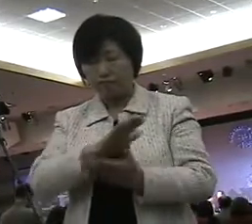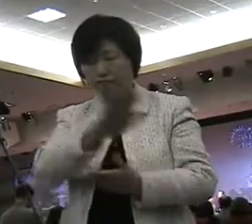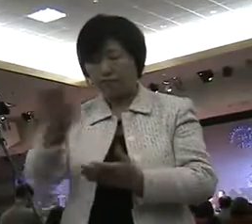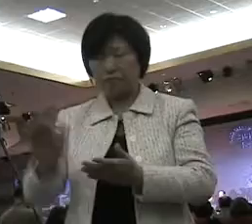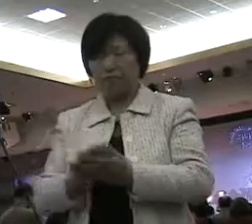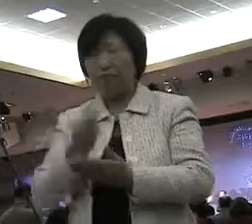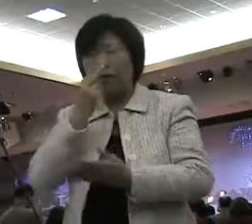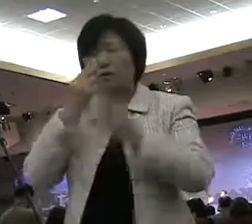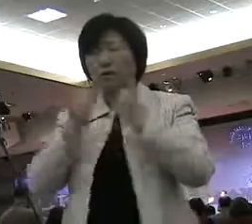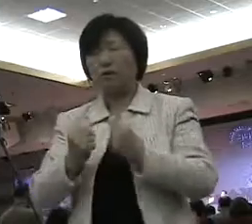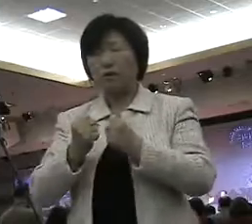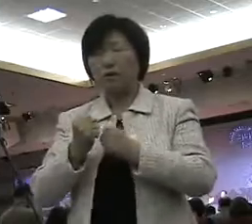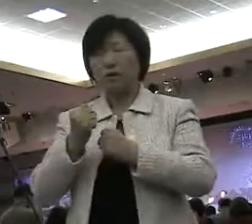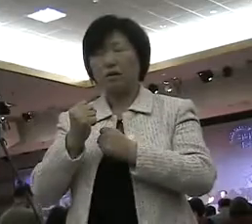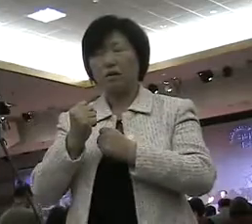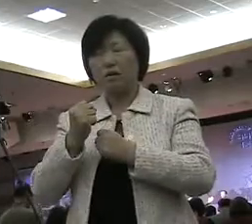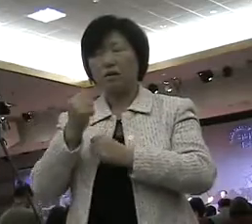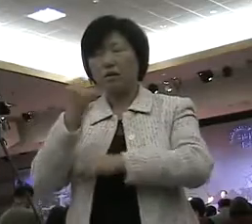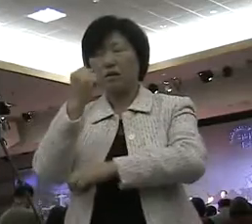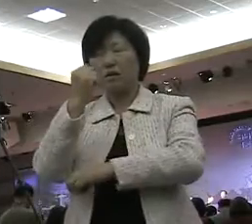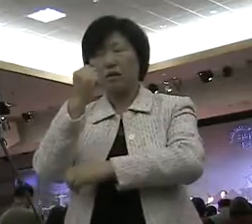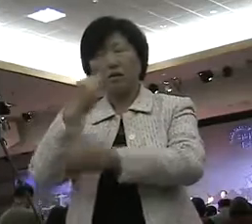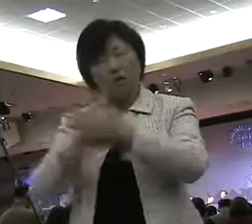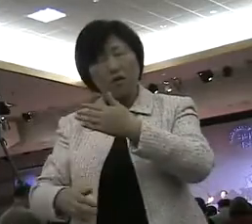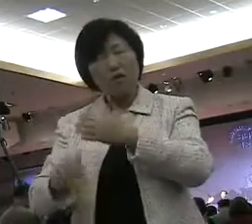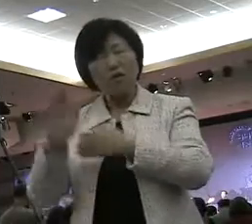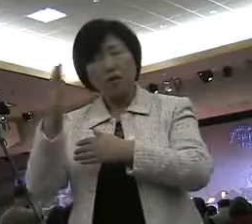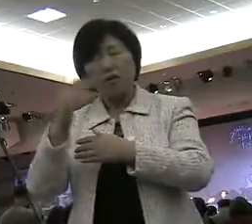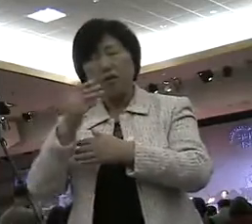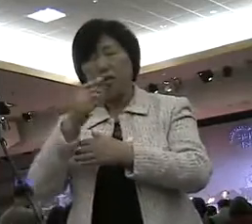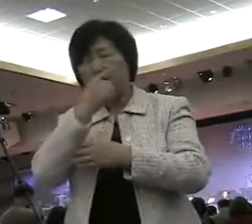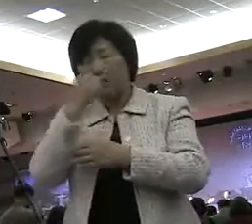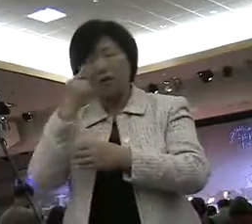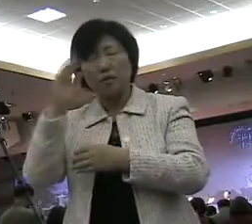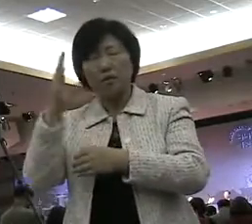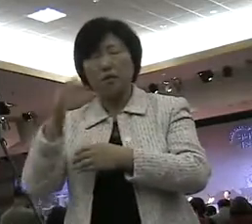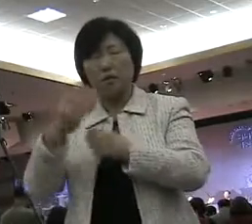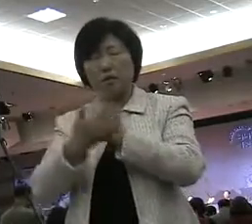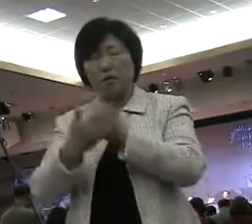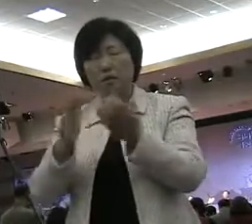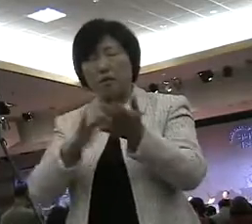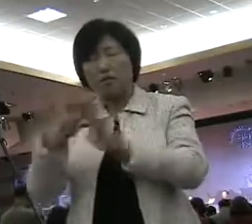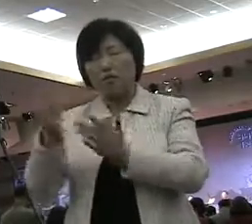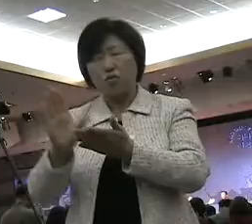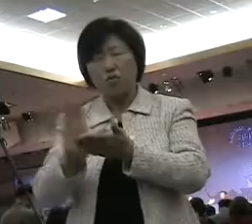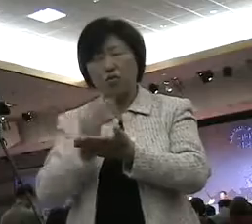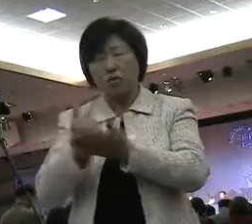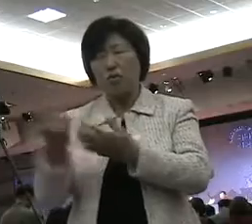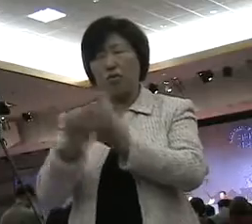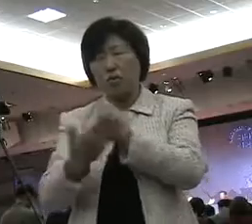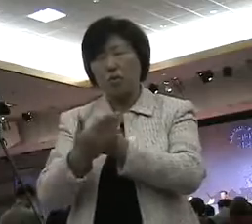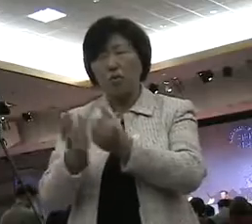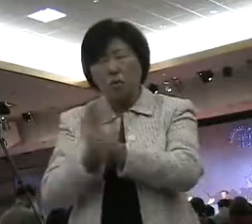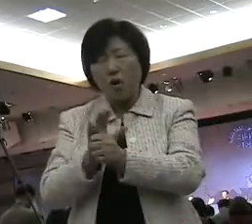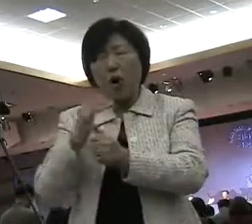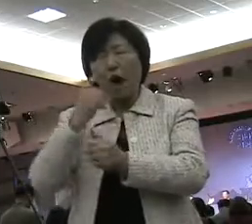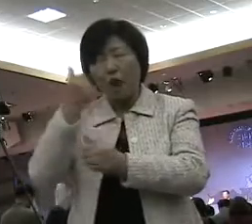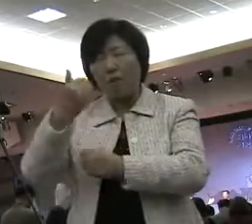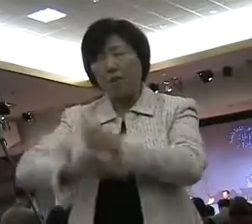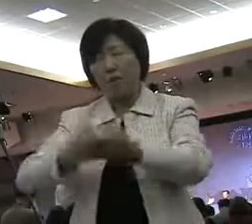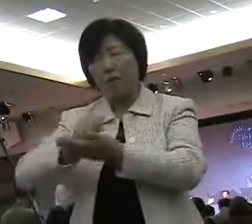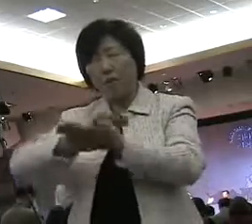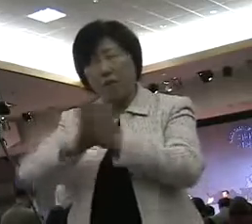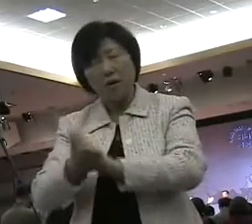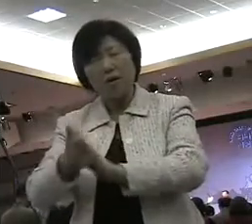우리 존재의 근거가 되시는 예수 그리스도의 은혜와 위로의 근원 되시는 아버지 하나님의 변함없는